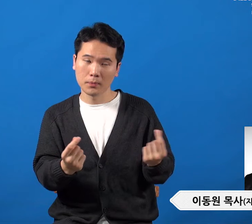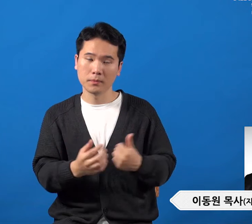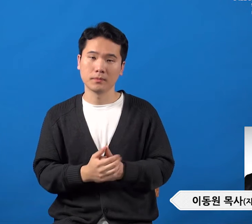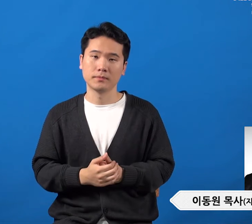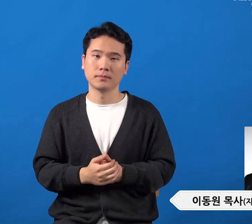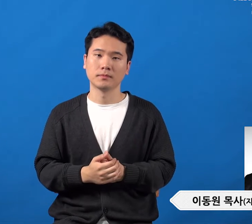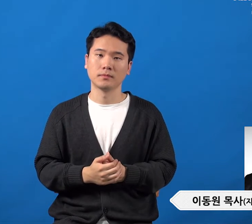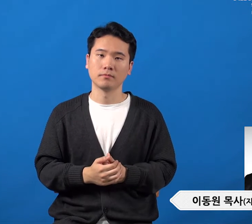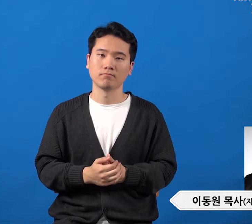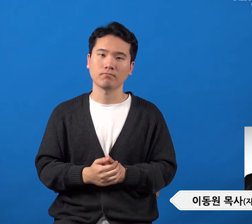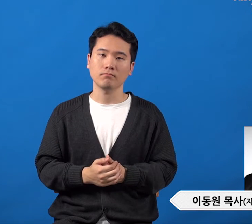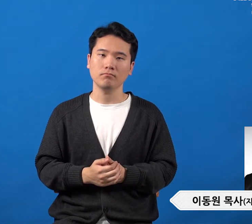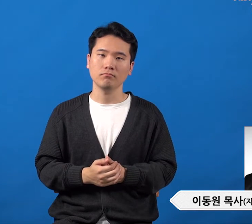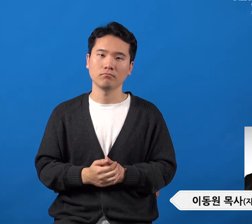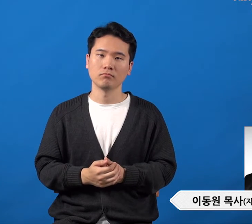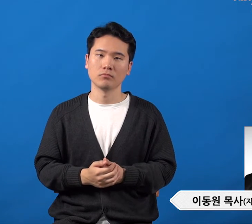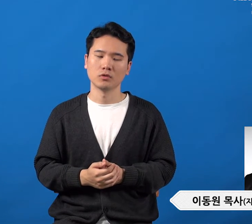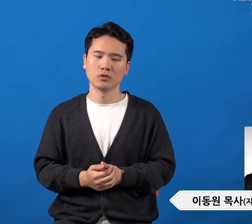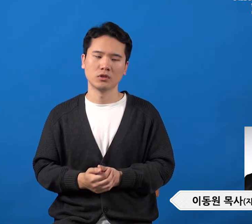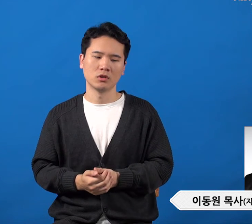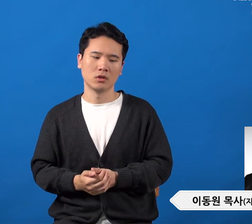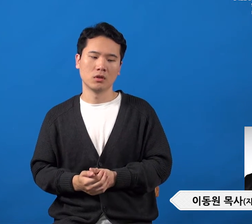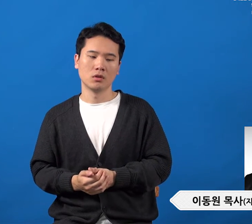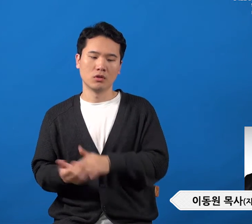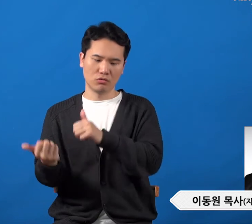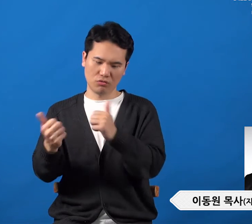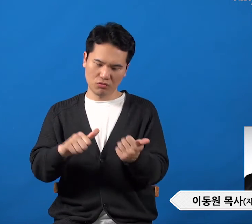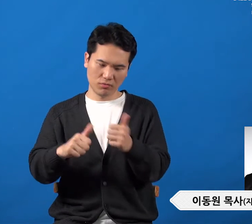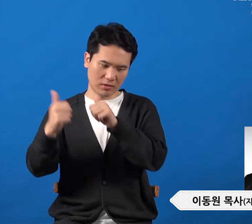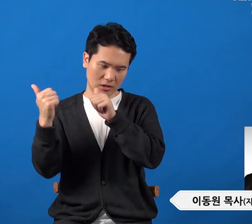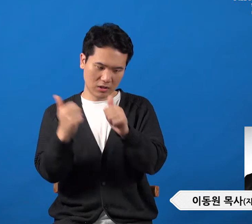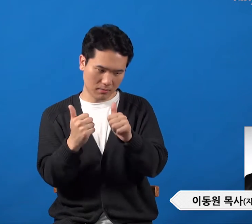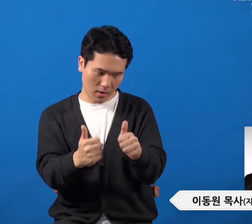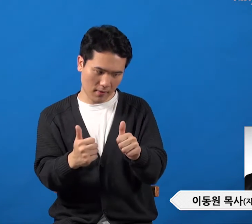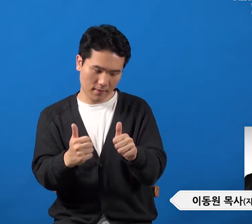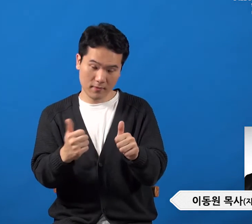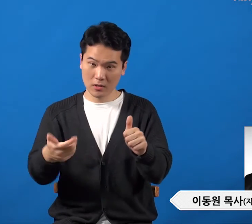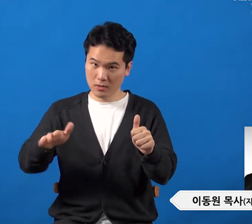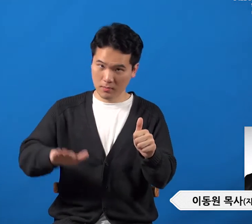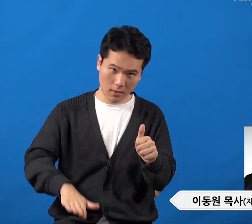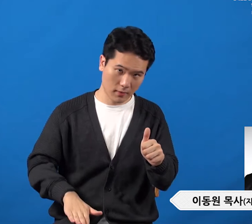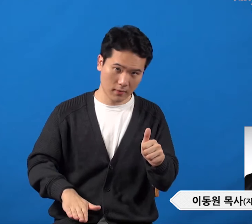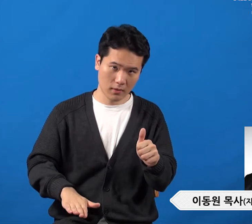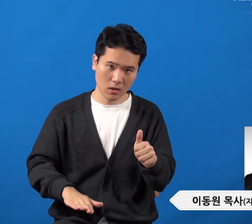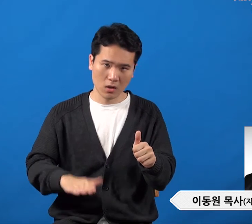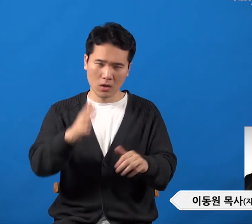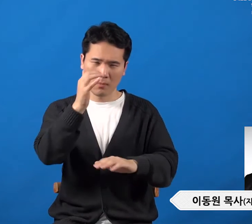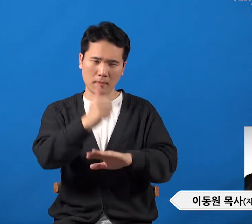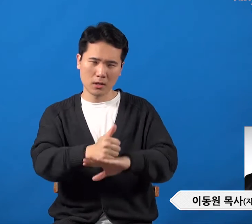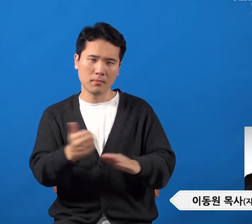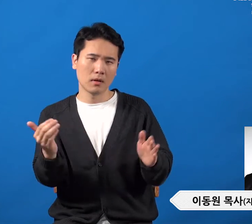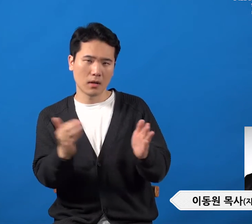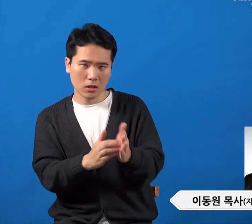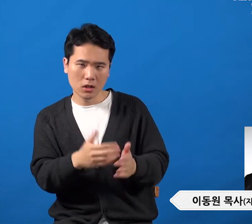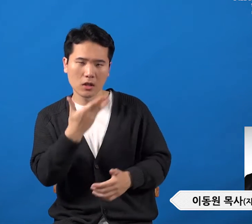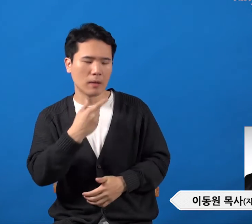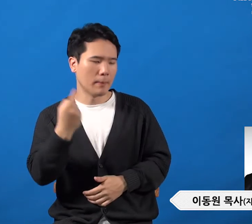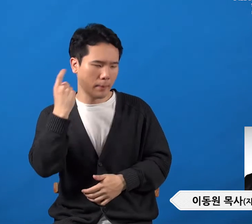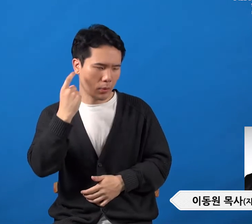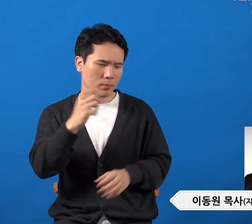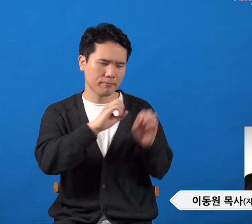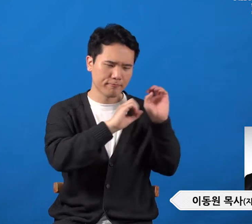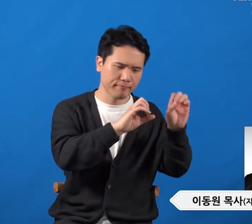그는 비록 사형을 받아요. 이제 복음 전파하다가 사형을